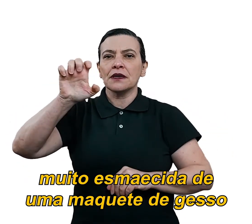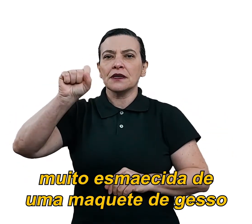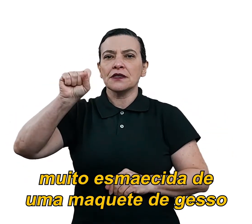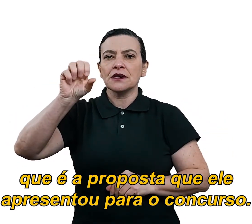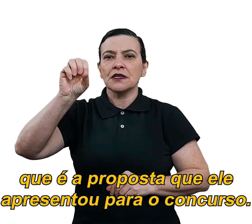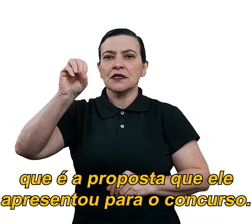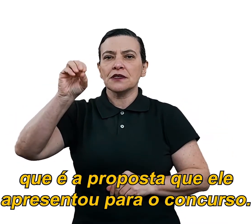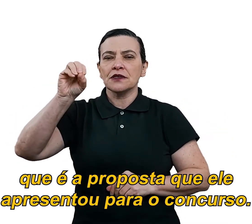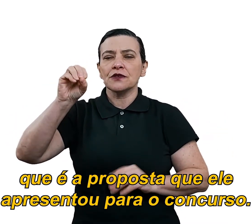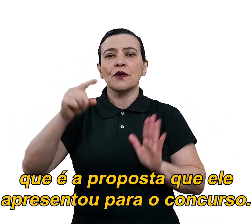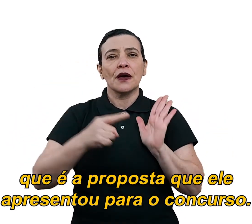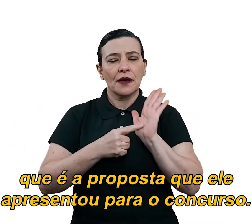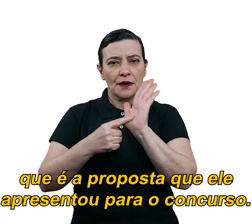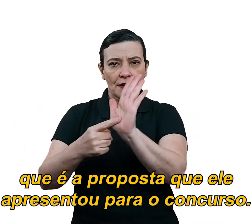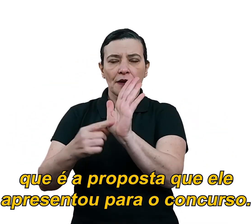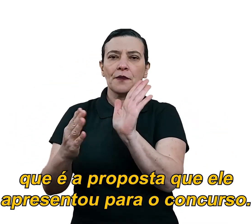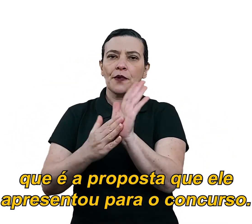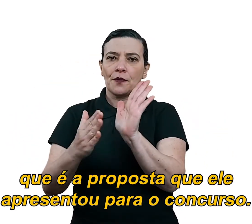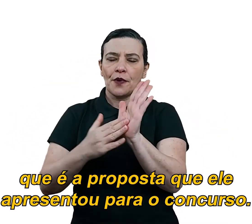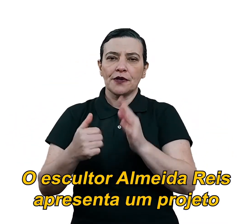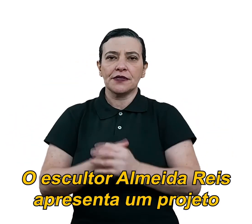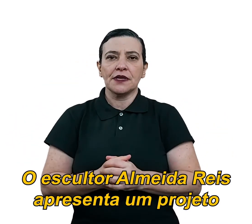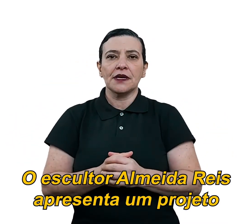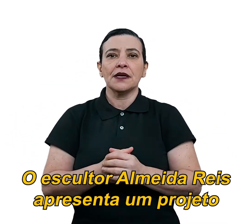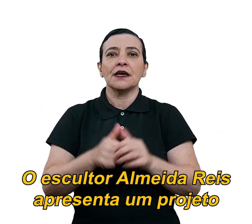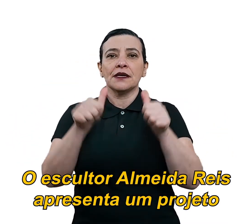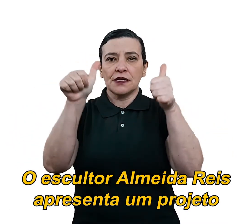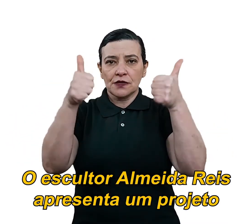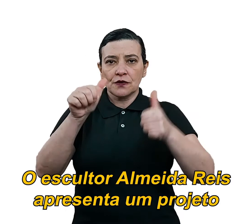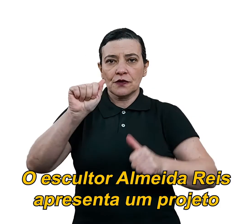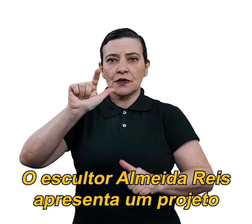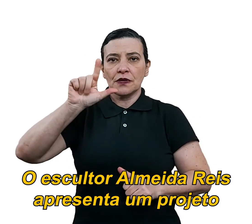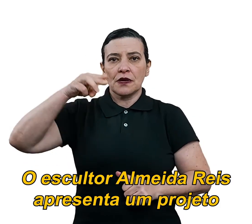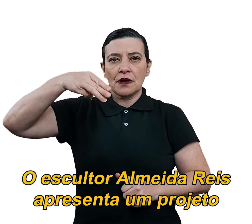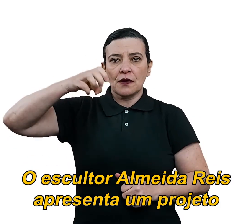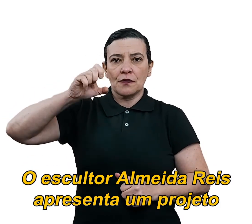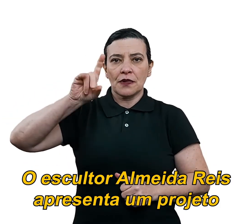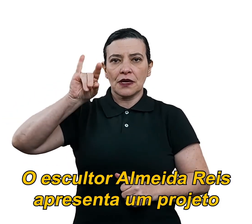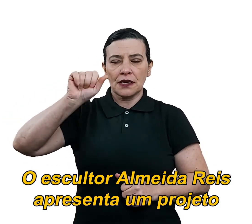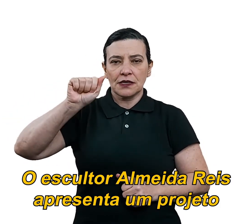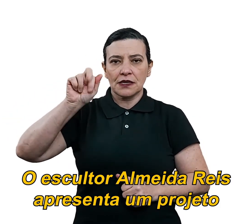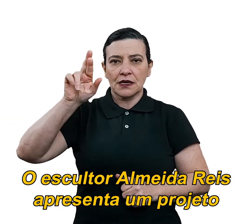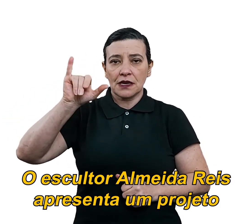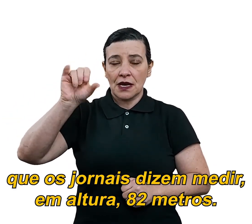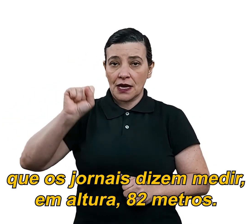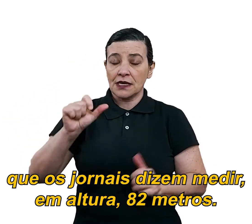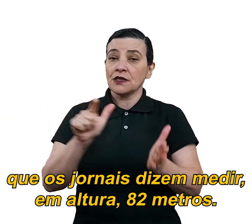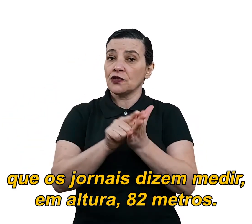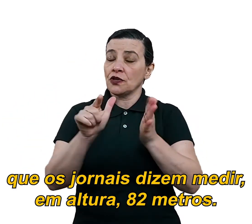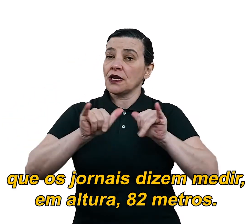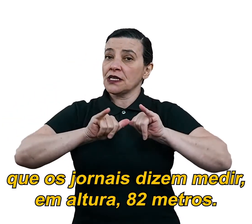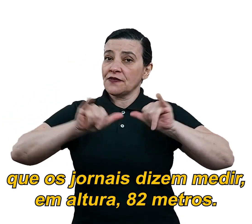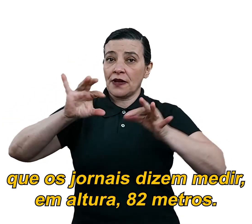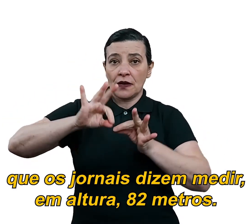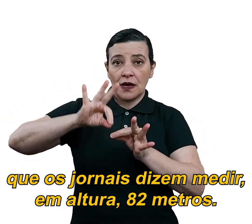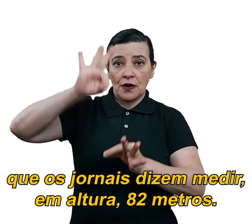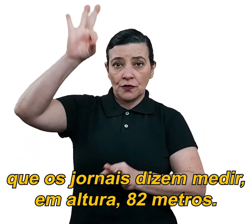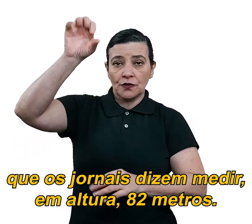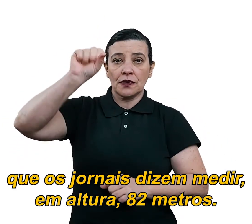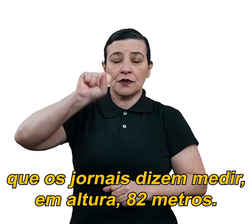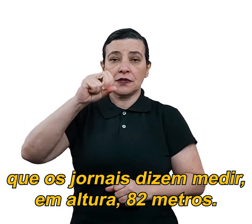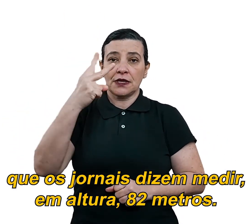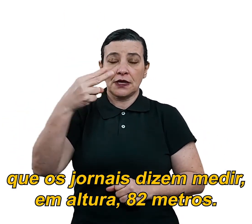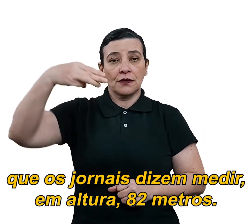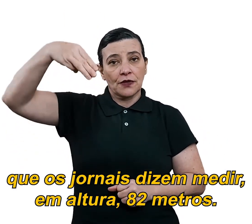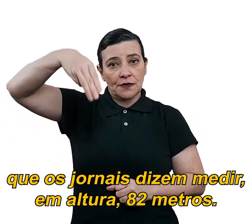de gesso, que é a proposta que ele apresentou para o concurso. Tá certo? O escultor Almeida Reis apresenta um projeto que os jornais dizem medir